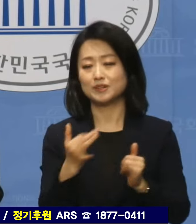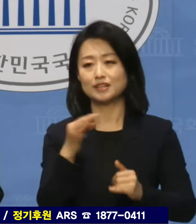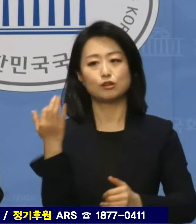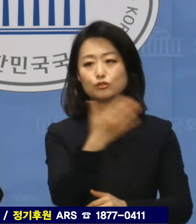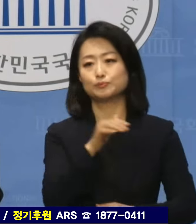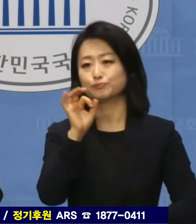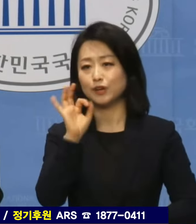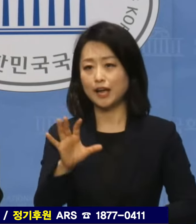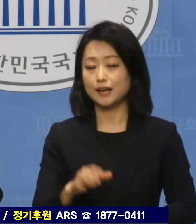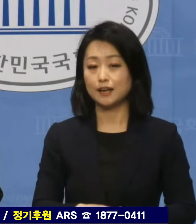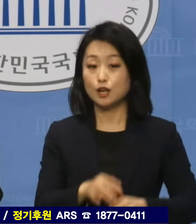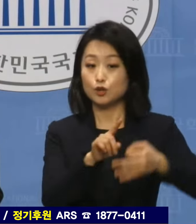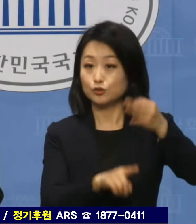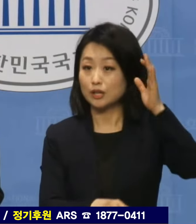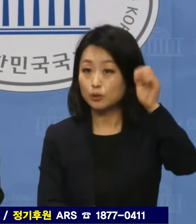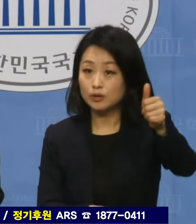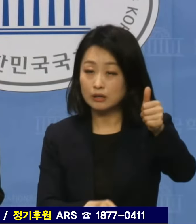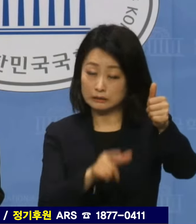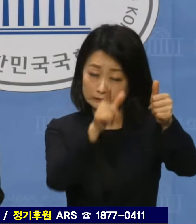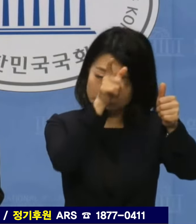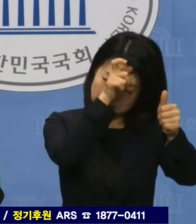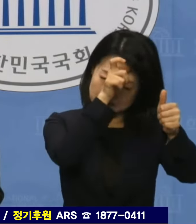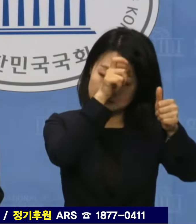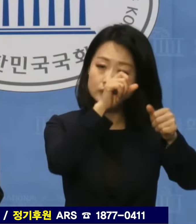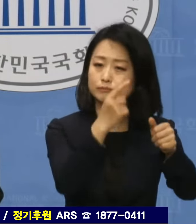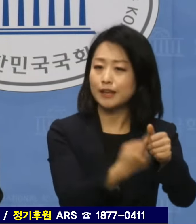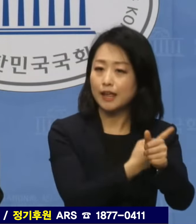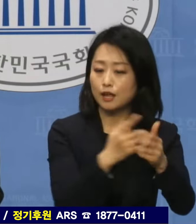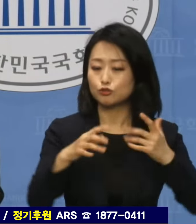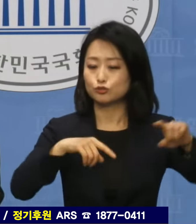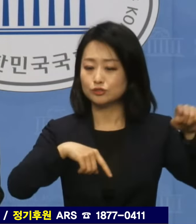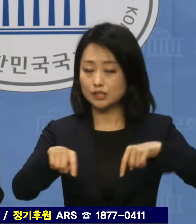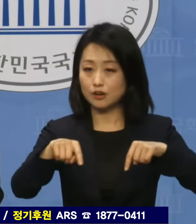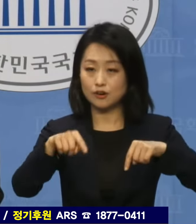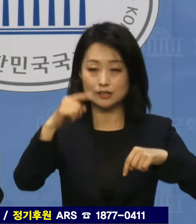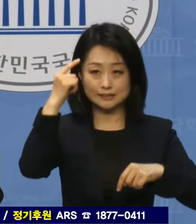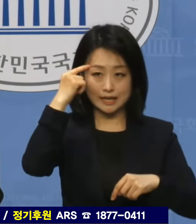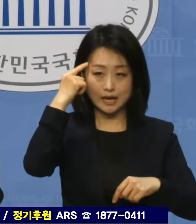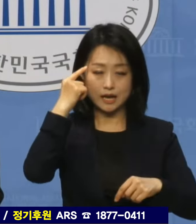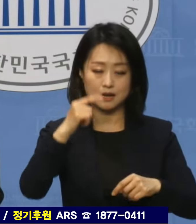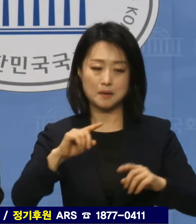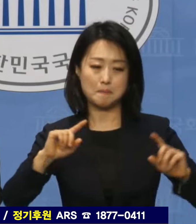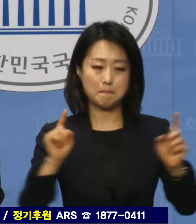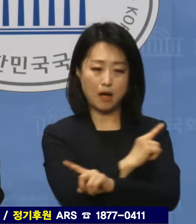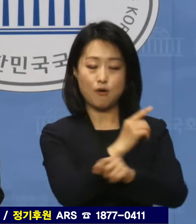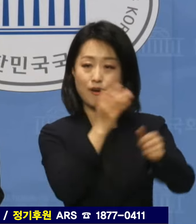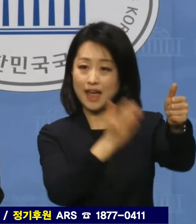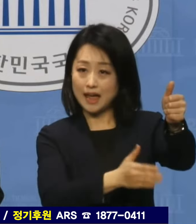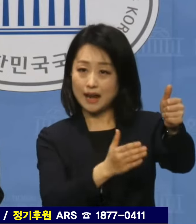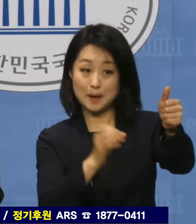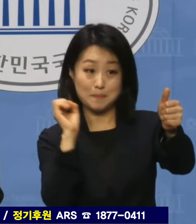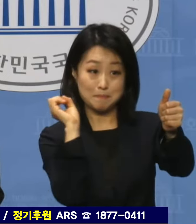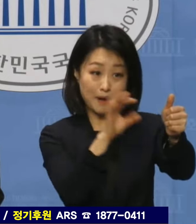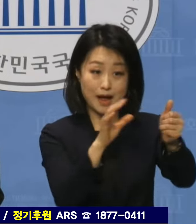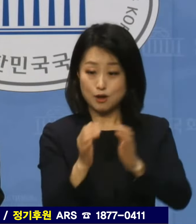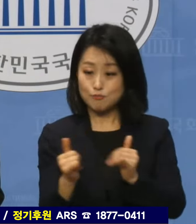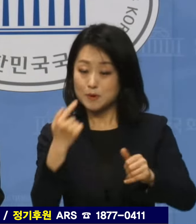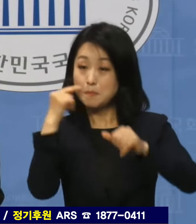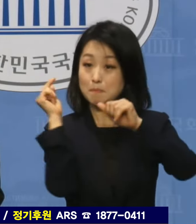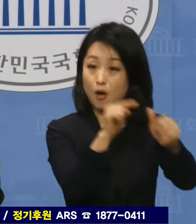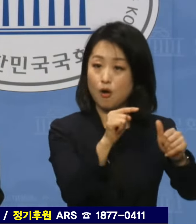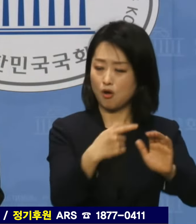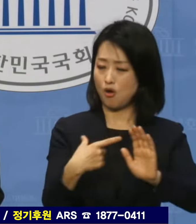윤석열 대통령은 아집과 독선으로 국정기조를 바꾸라는 국민의 준엄한 명령을